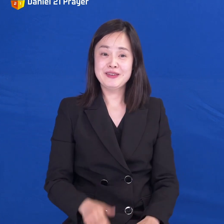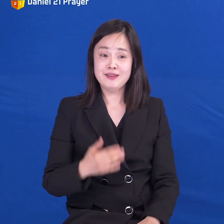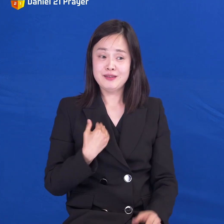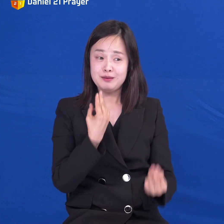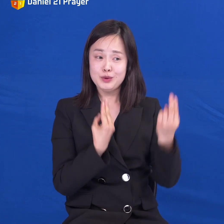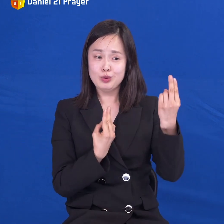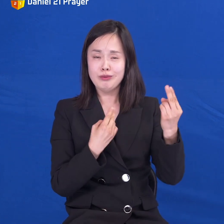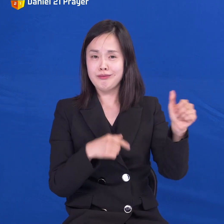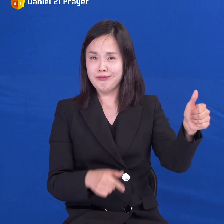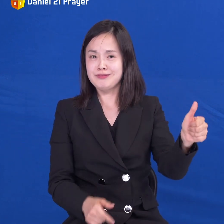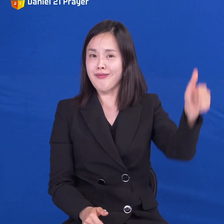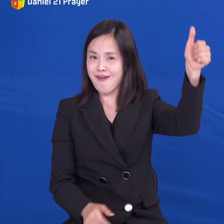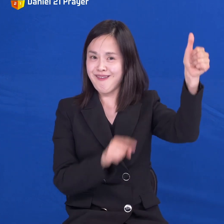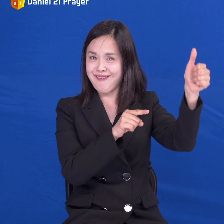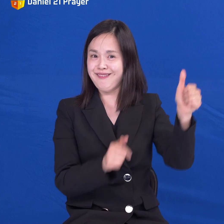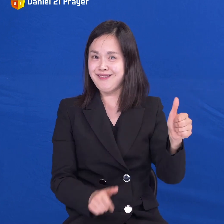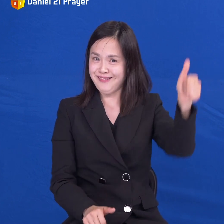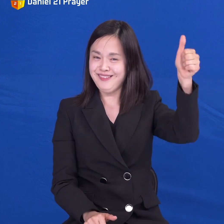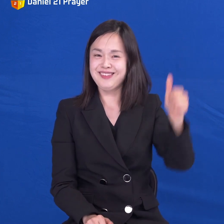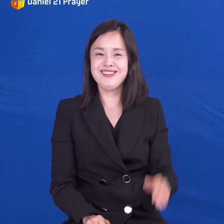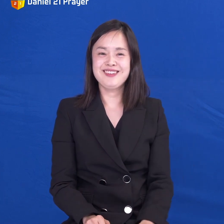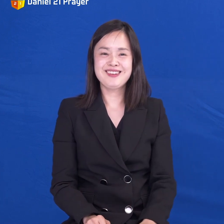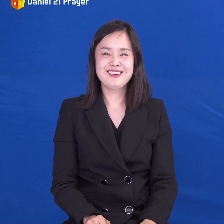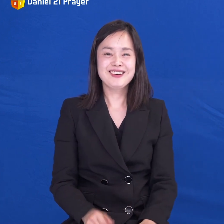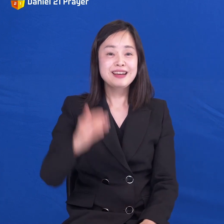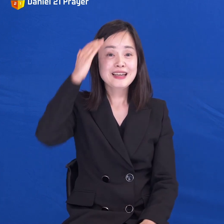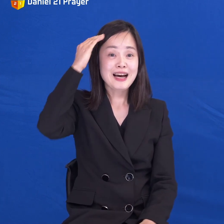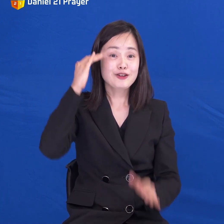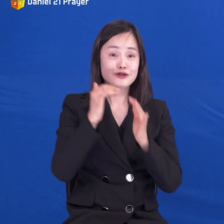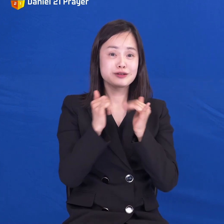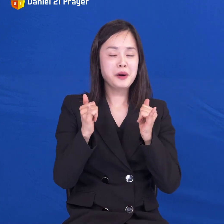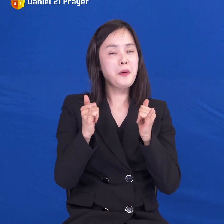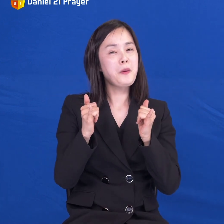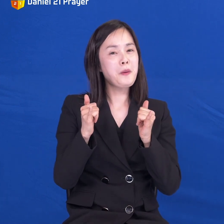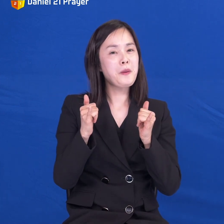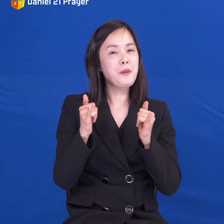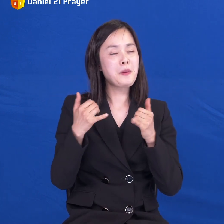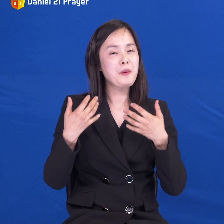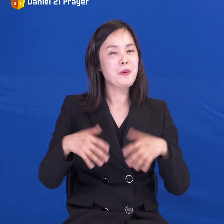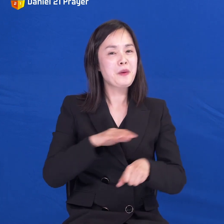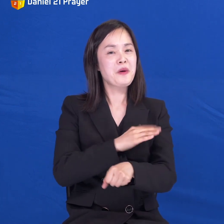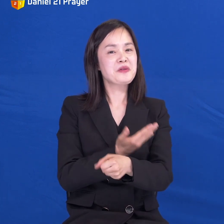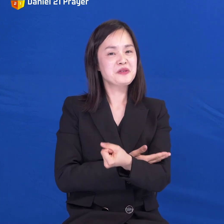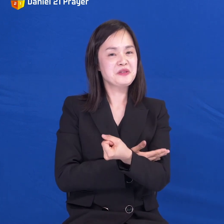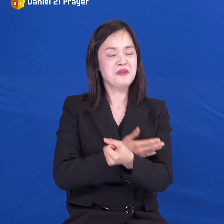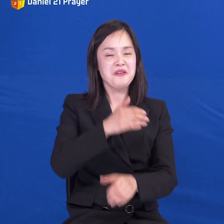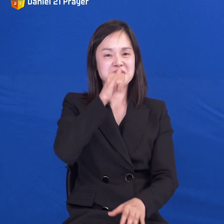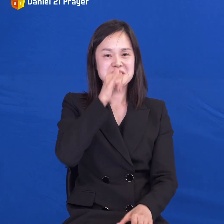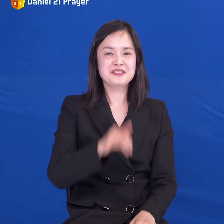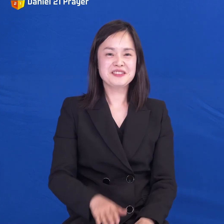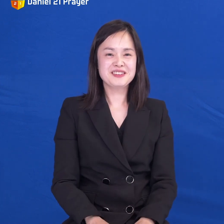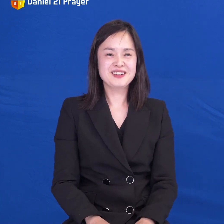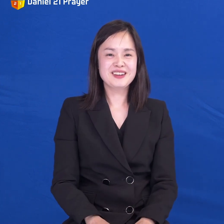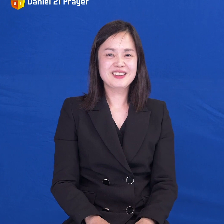우리 한국 사람들은 여러분 특별하지 않습니까? 김밥 2줄이 길을 가고 있었어요.